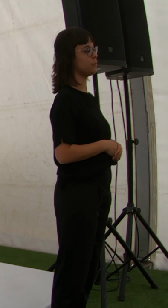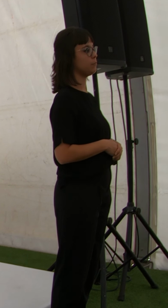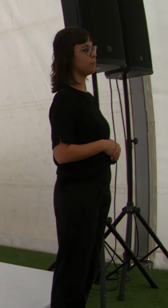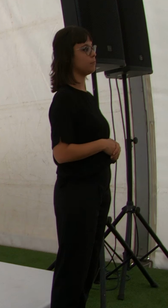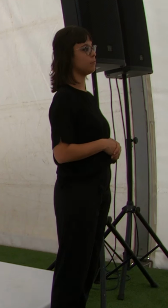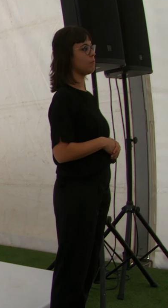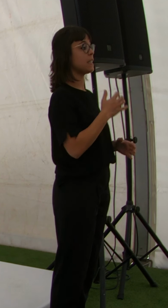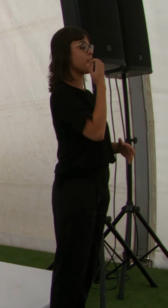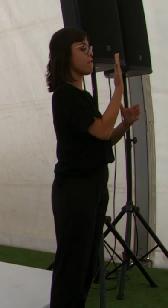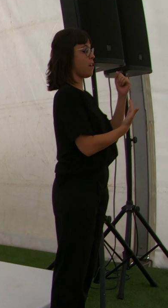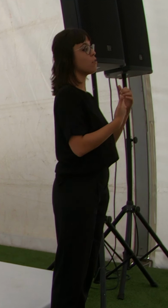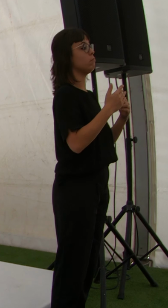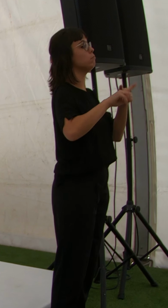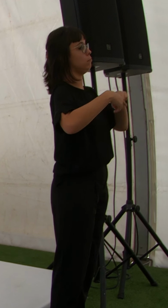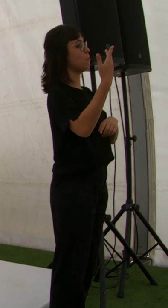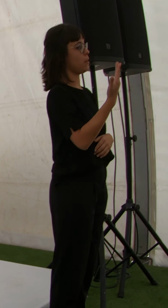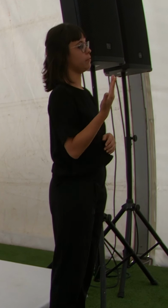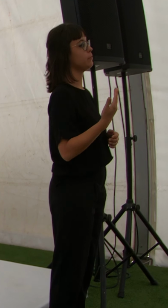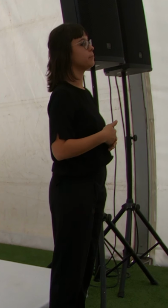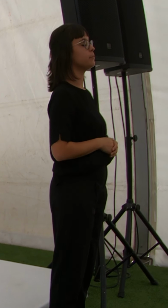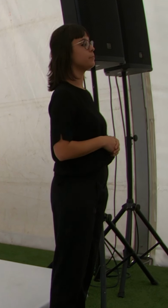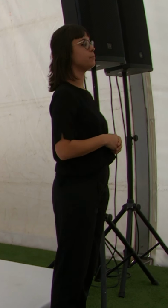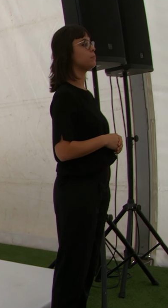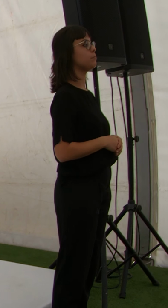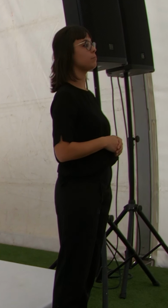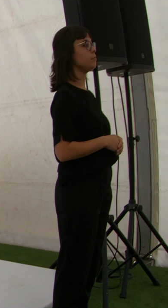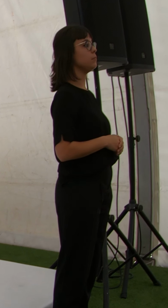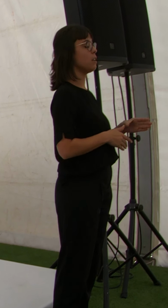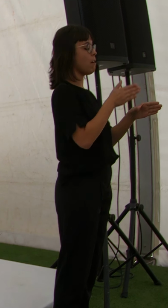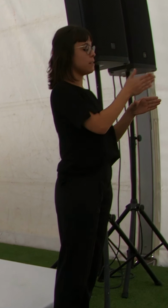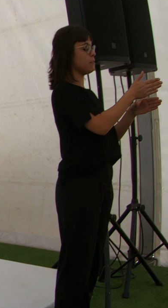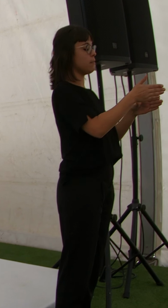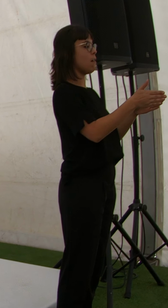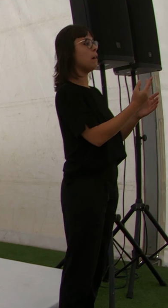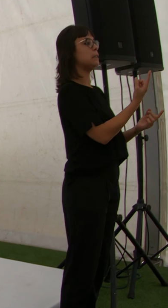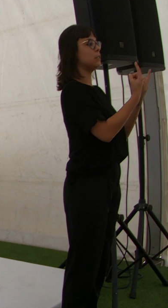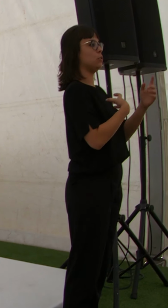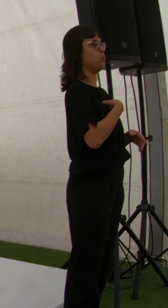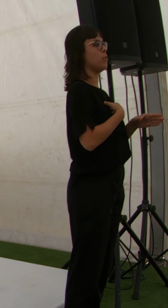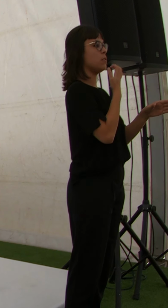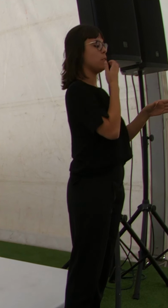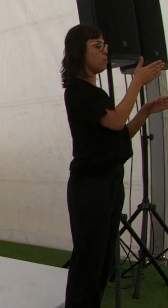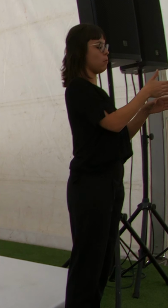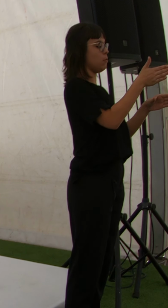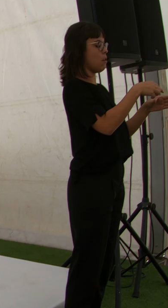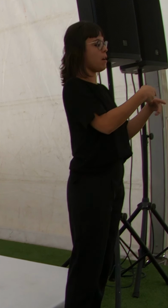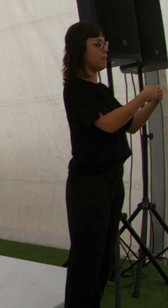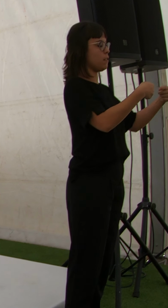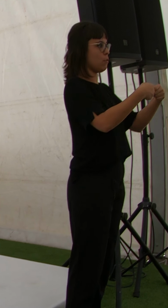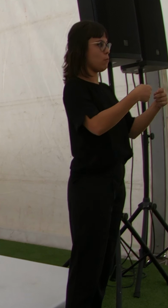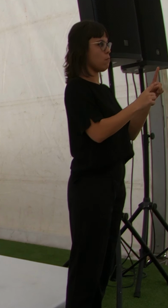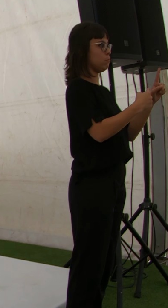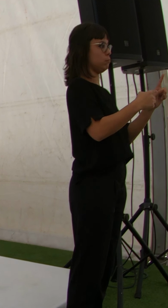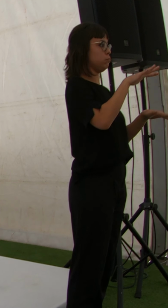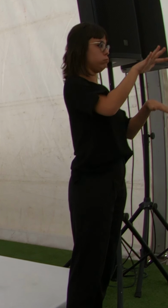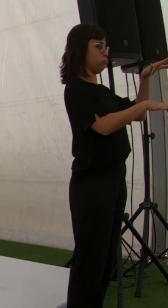primera, pues te va a acabar doliendo. Hay cosas que obviamente no se pueden hacer con las celdas, como mezclar celdas en paralelo de distinta tensión, pero hay otras cosas que sí